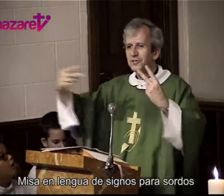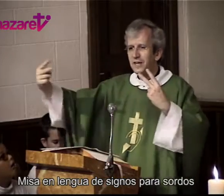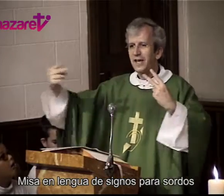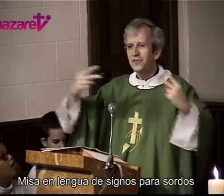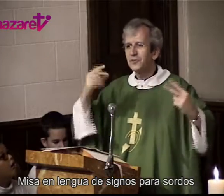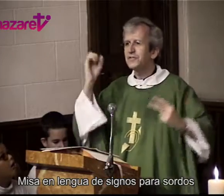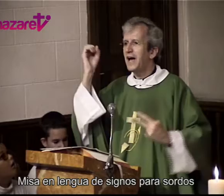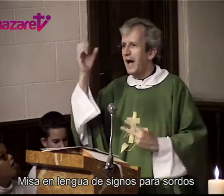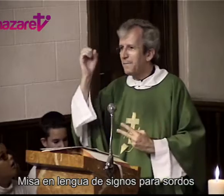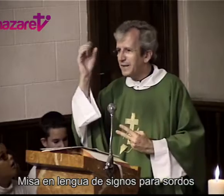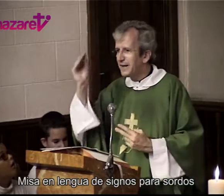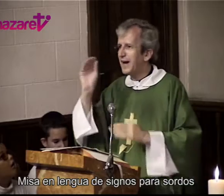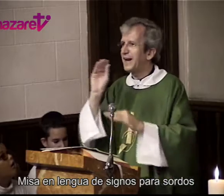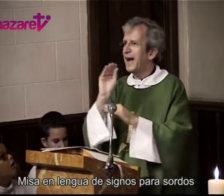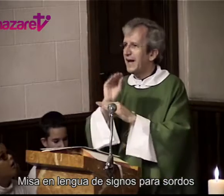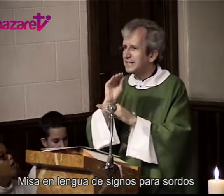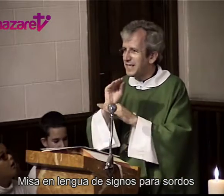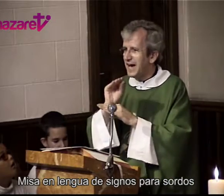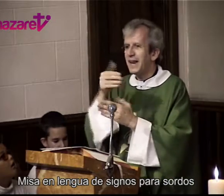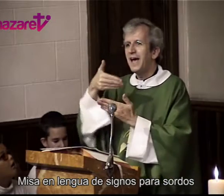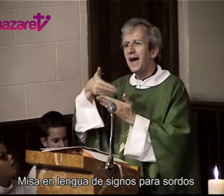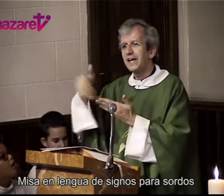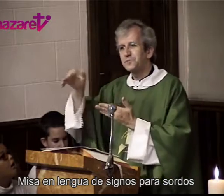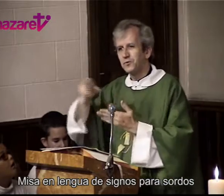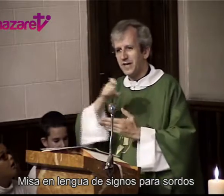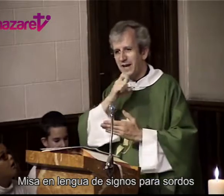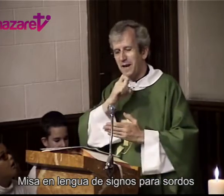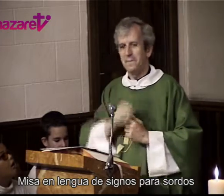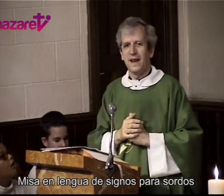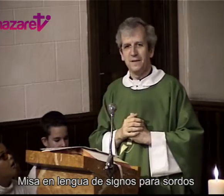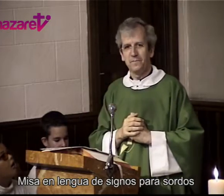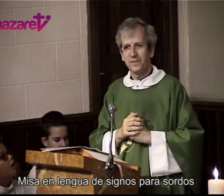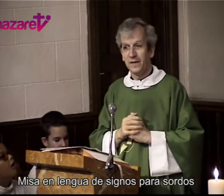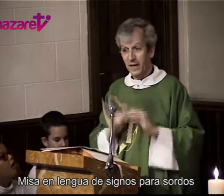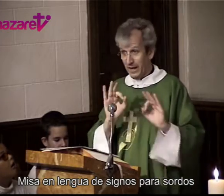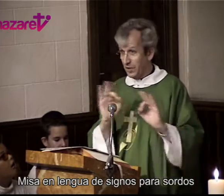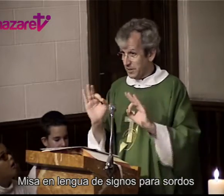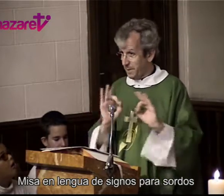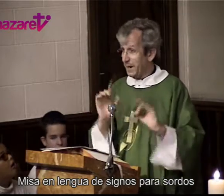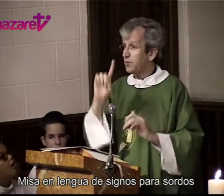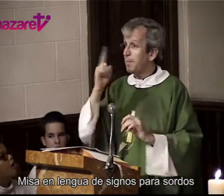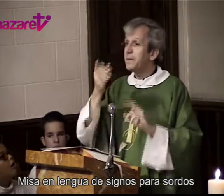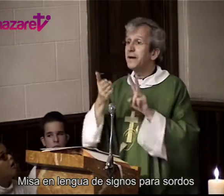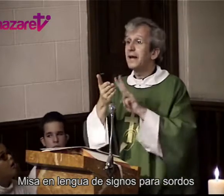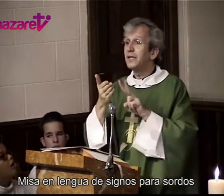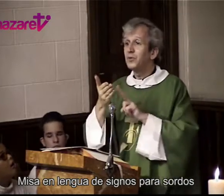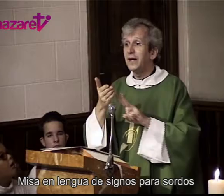en dos a predicar, a enseñar, a expulsar el mal. Y nos ha preparado la primera lectura de